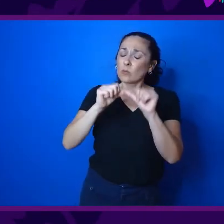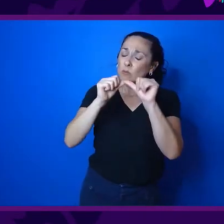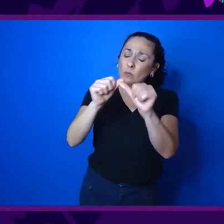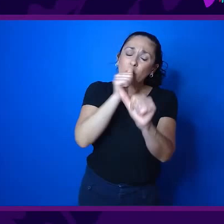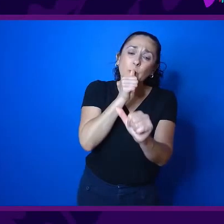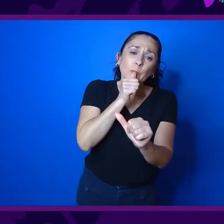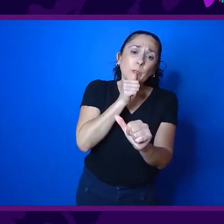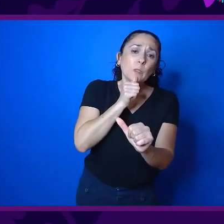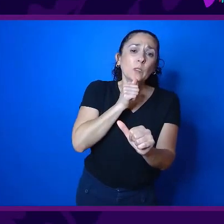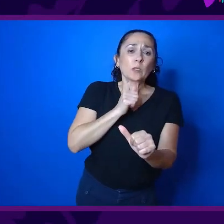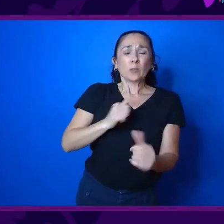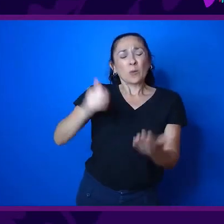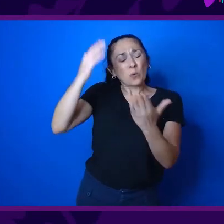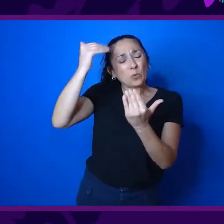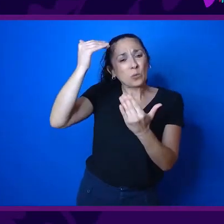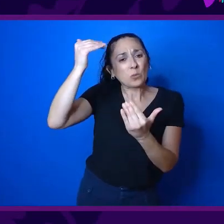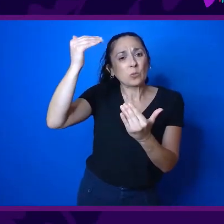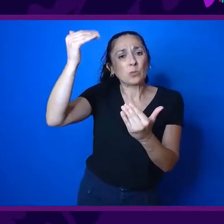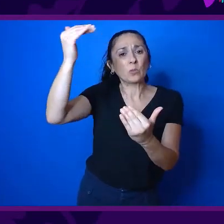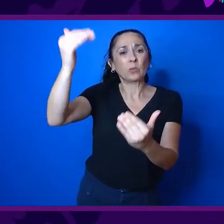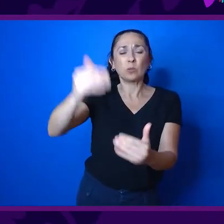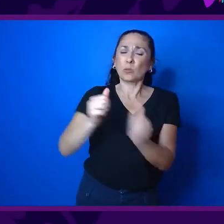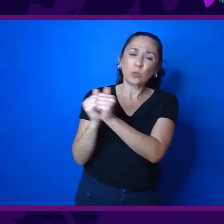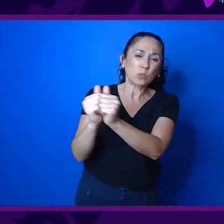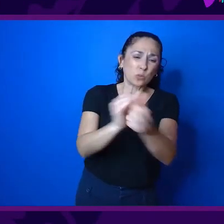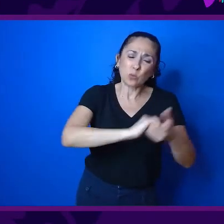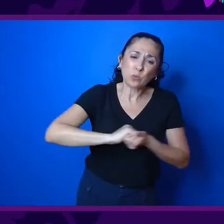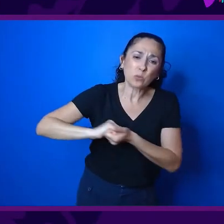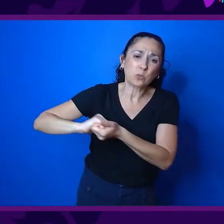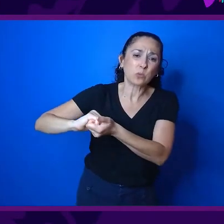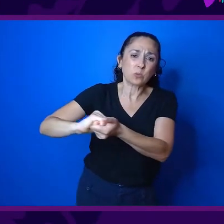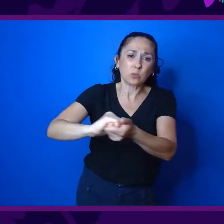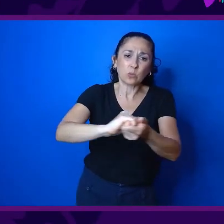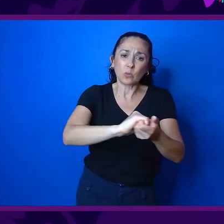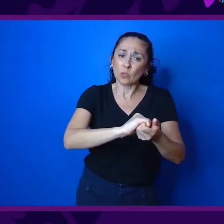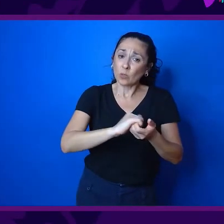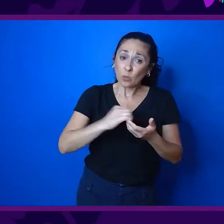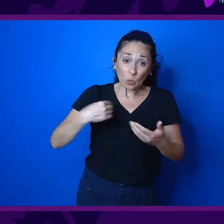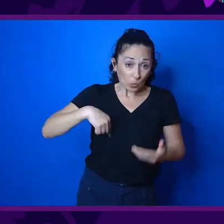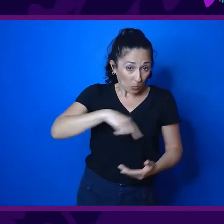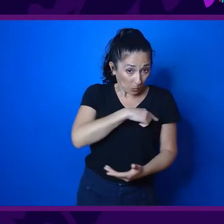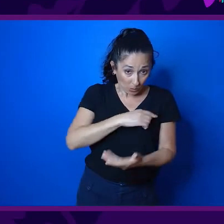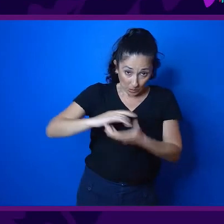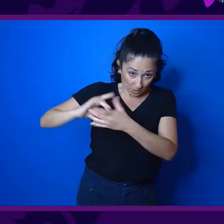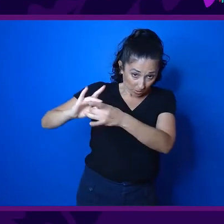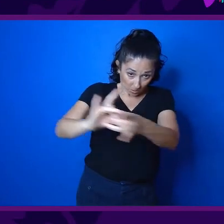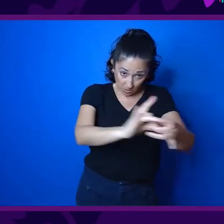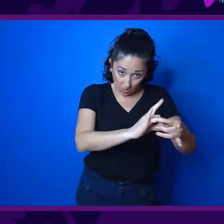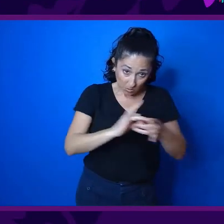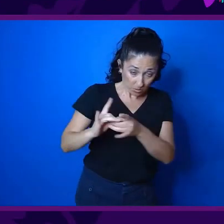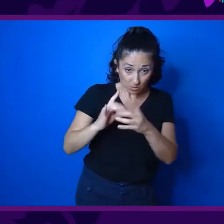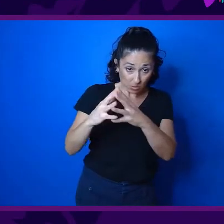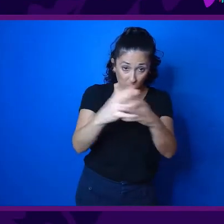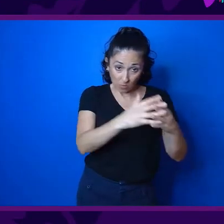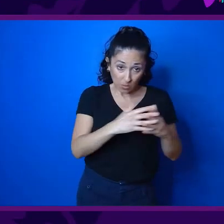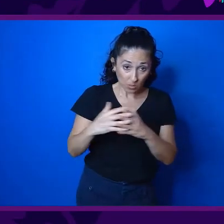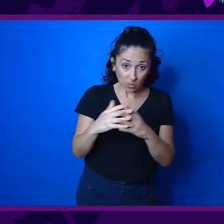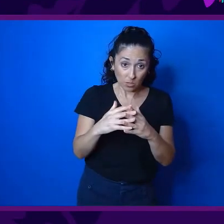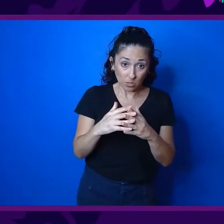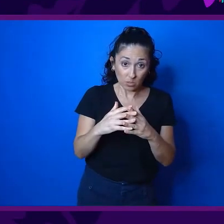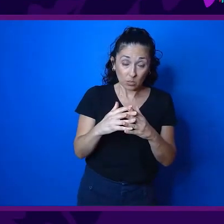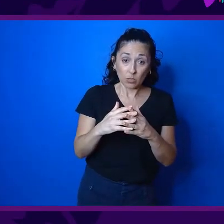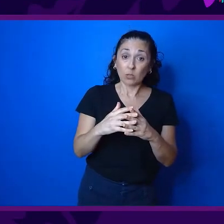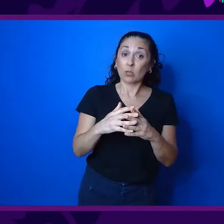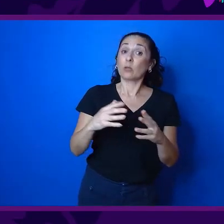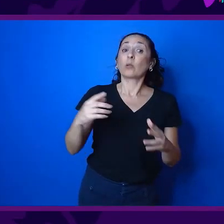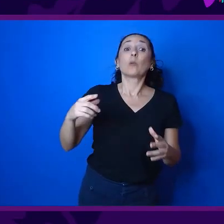estamos esperanzados, estamos juntos. Esto es Estamos Unidos de América. Una nación unida donde la gente